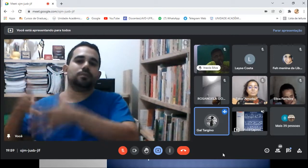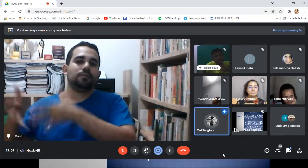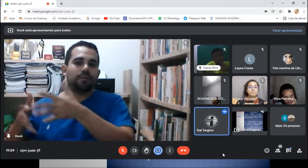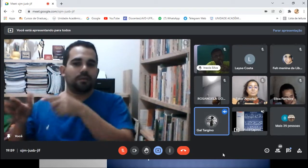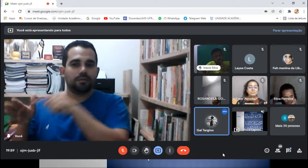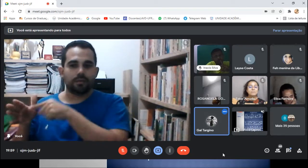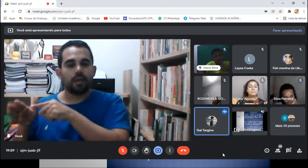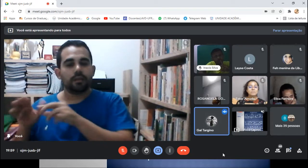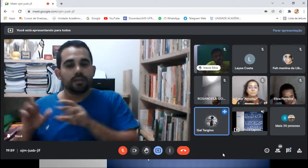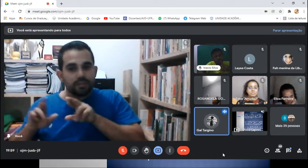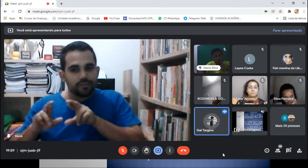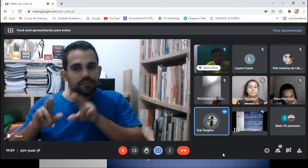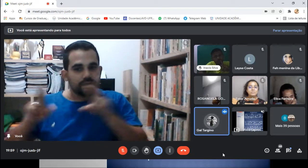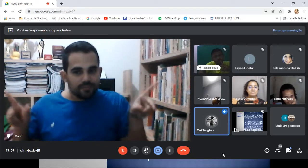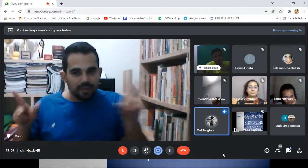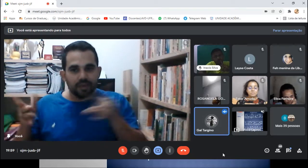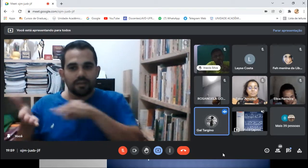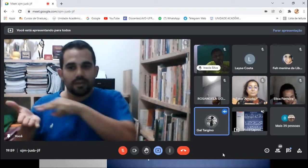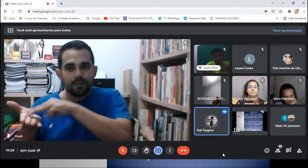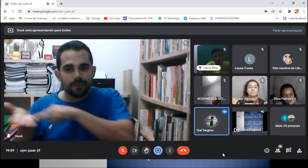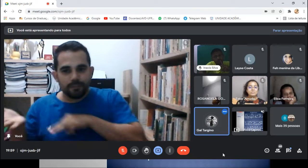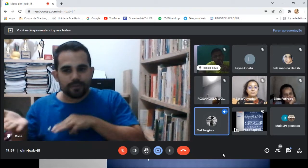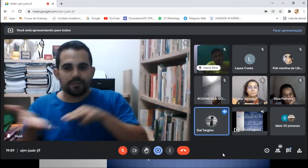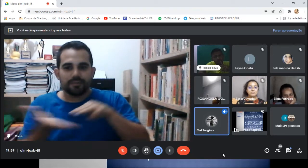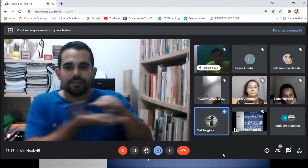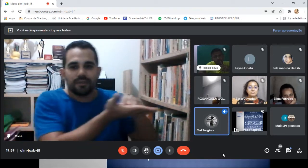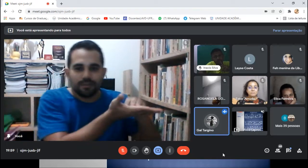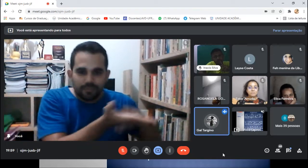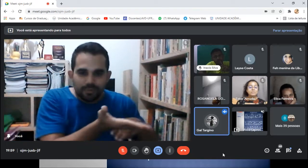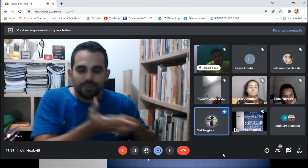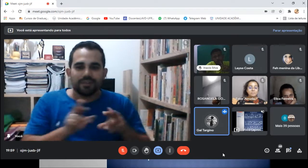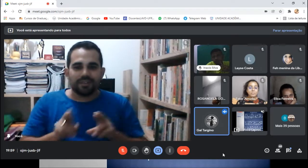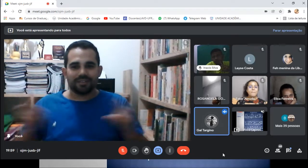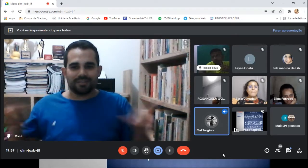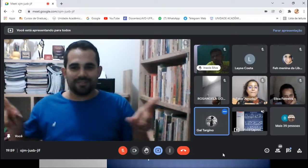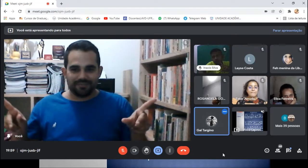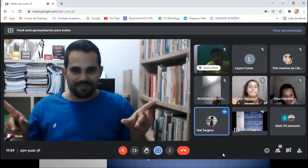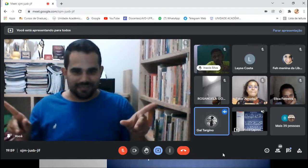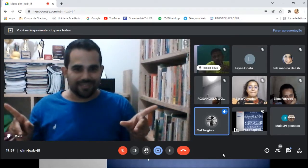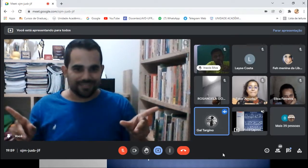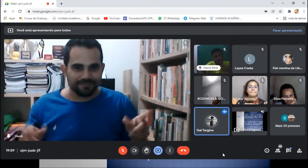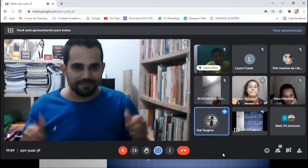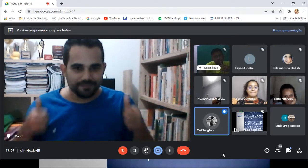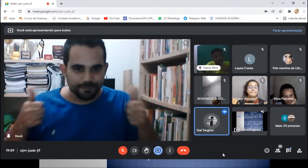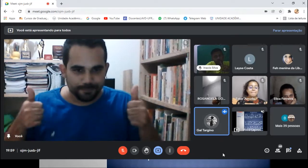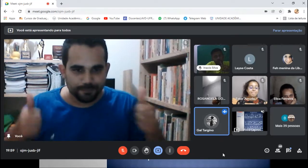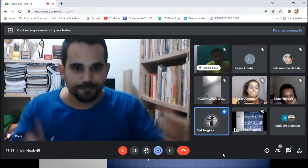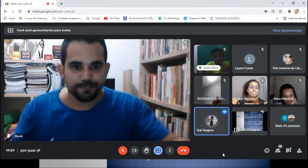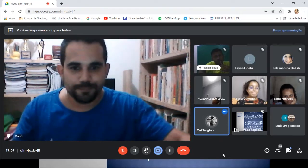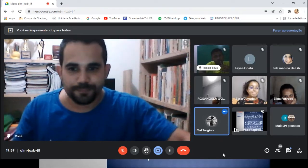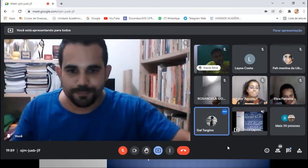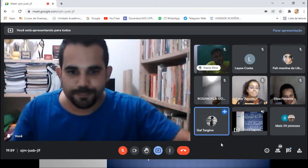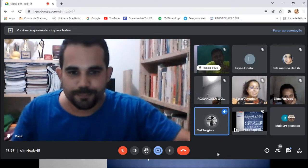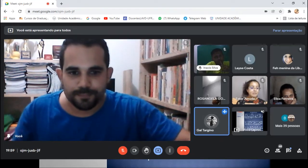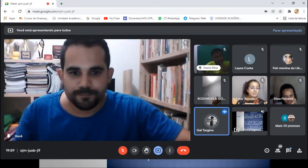realmente na área das línguas de sinais, que são diferentes, né? Nós não vamos dar ênfase a essa questão